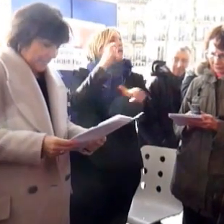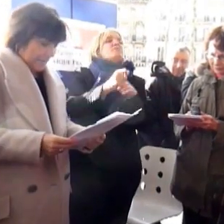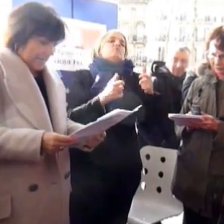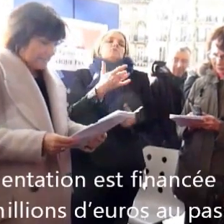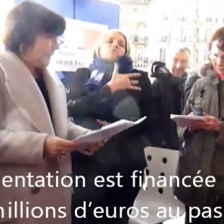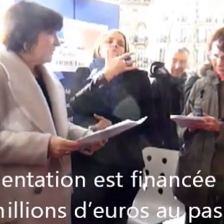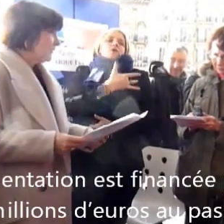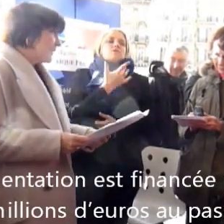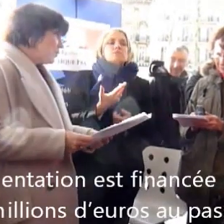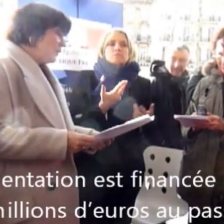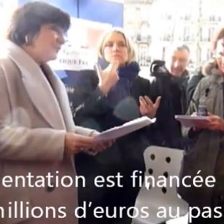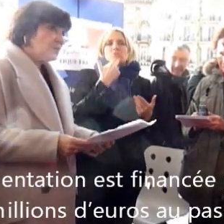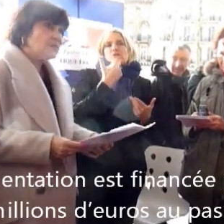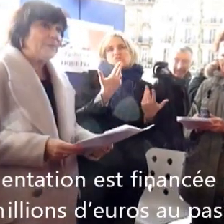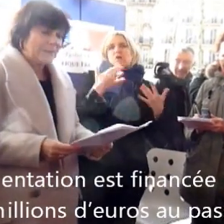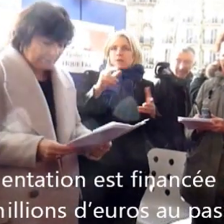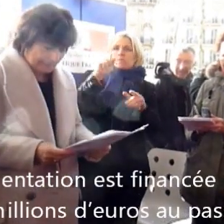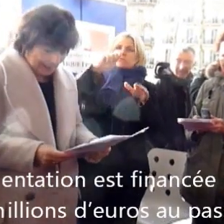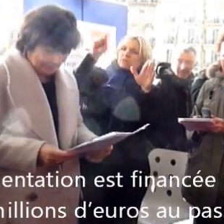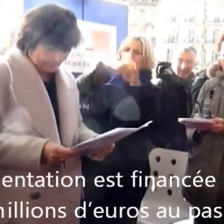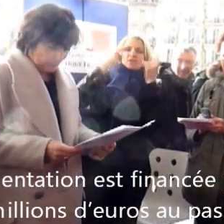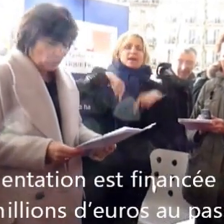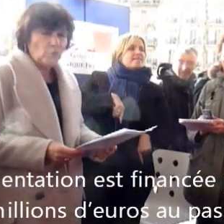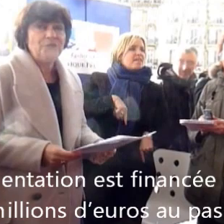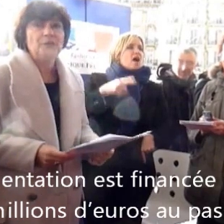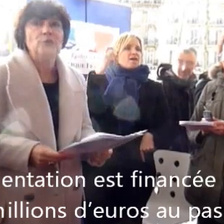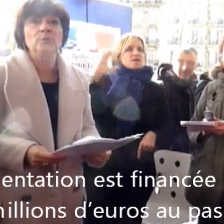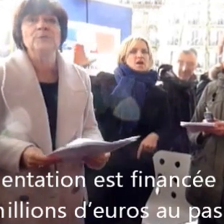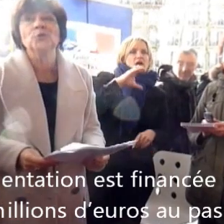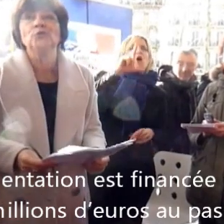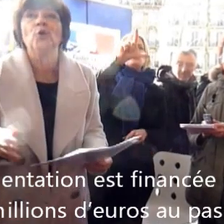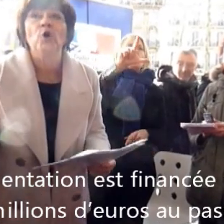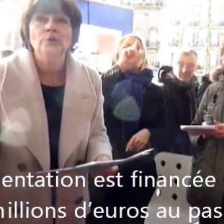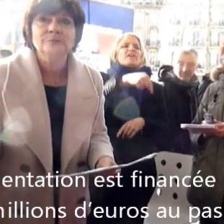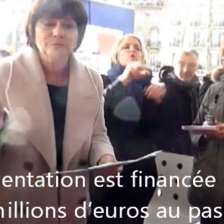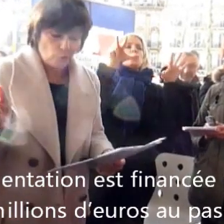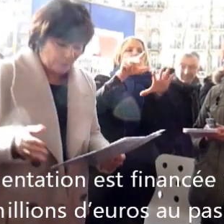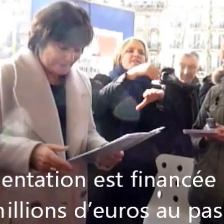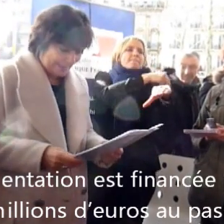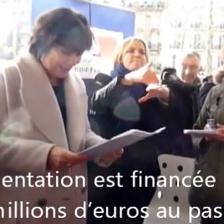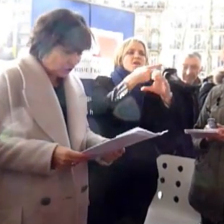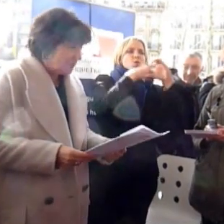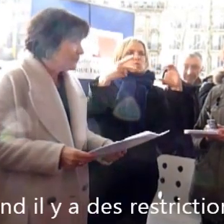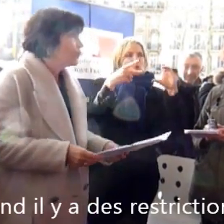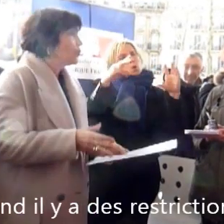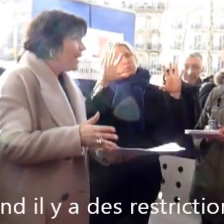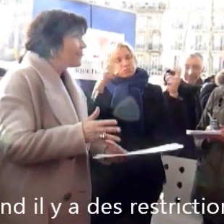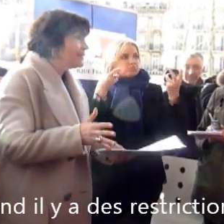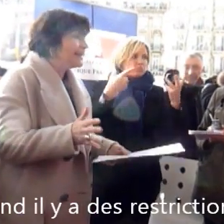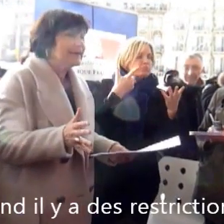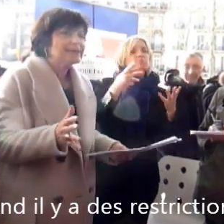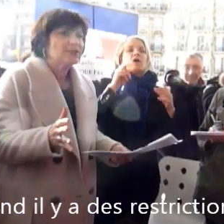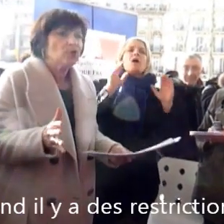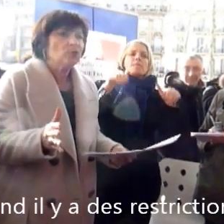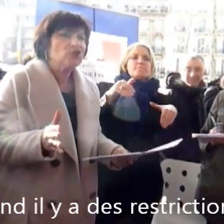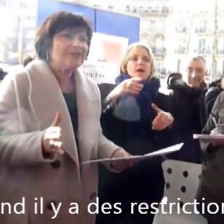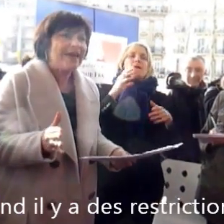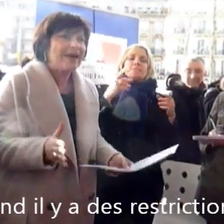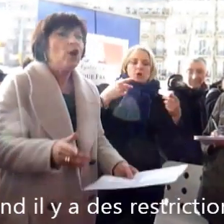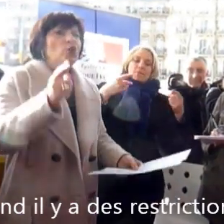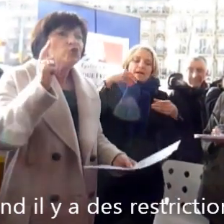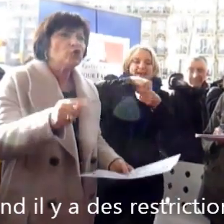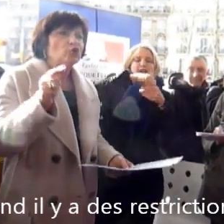usagers. L'expérimentation est financée par l'État, 2,8 millions d'euros. Au passage, donc même quand il y a des